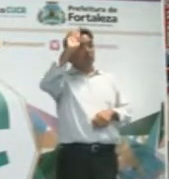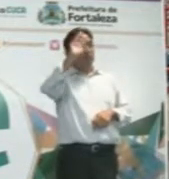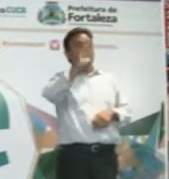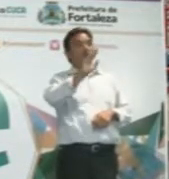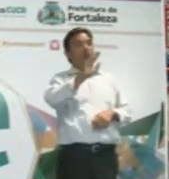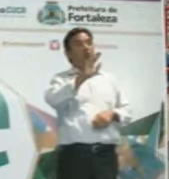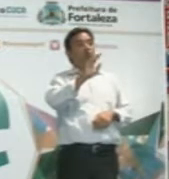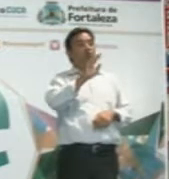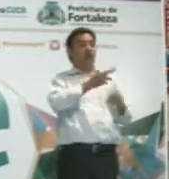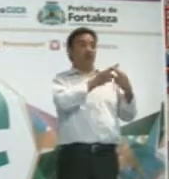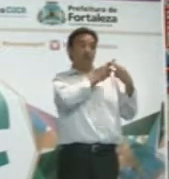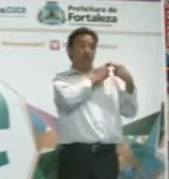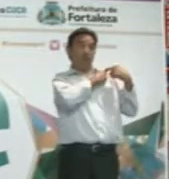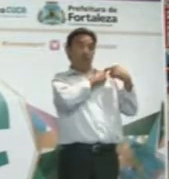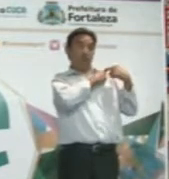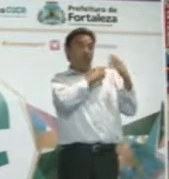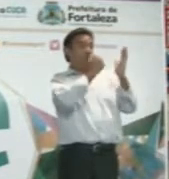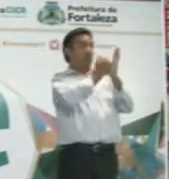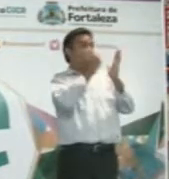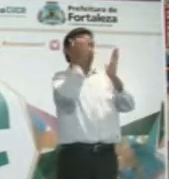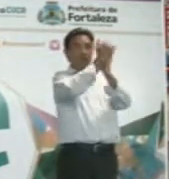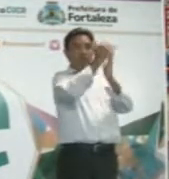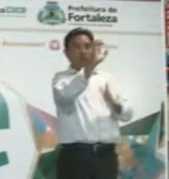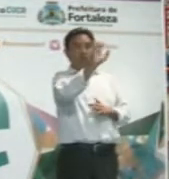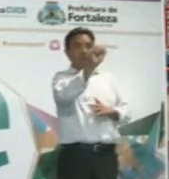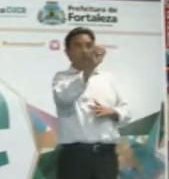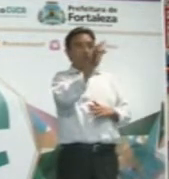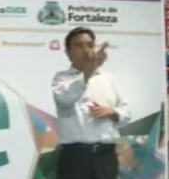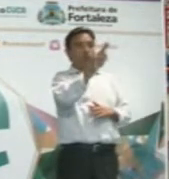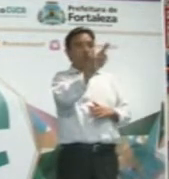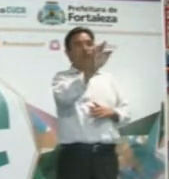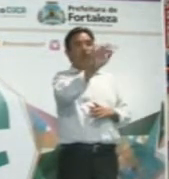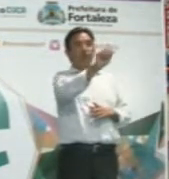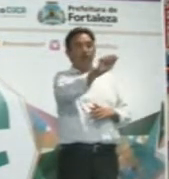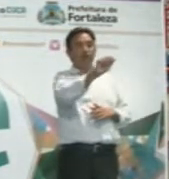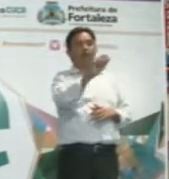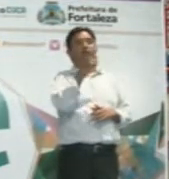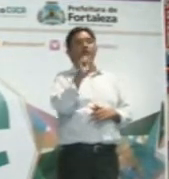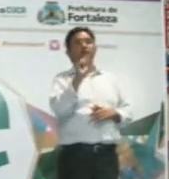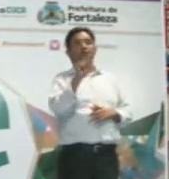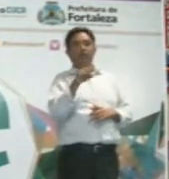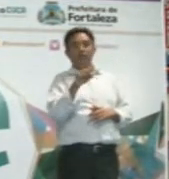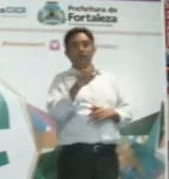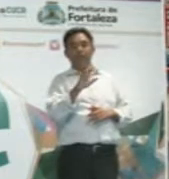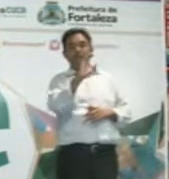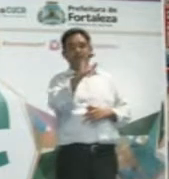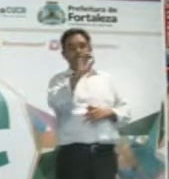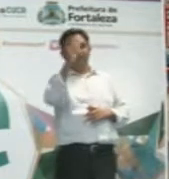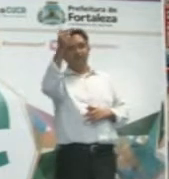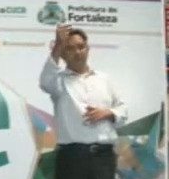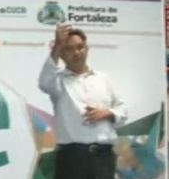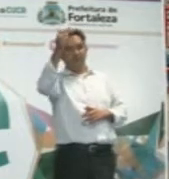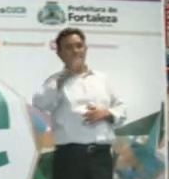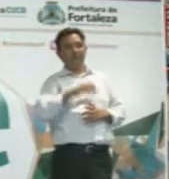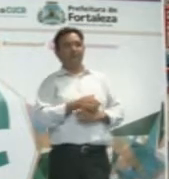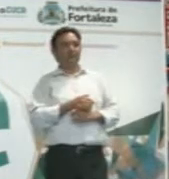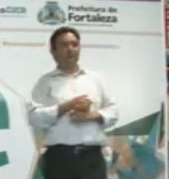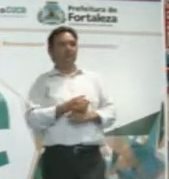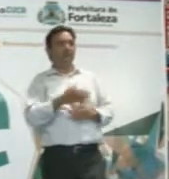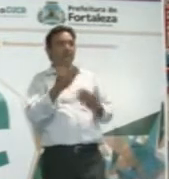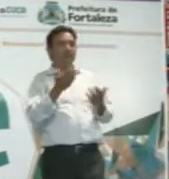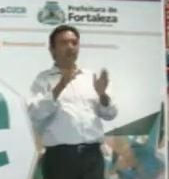substância responsável pelo aumento do efeito estufa, aí quem é? Aí é o CO2, tá? Então,